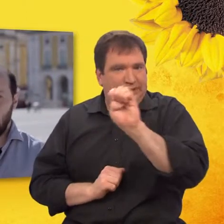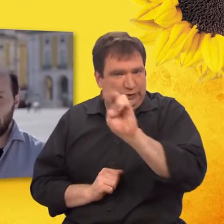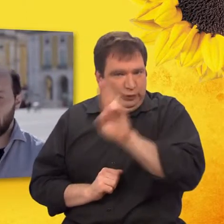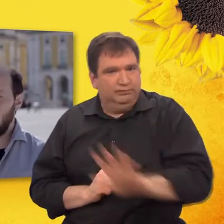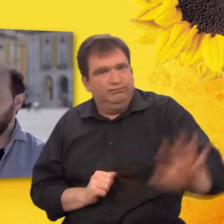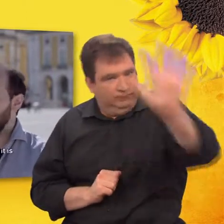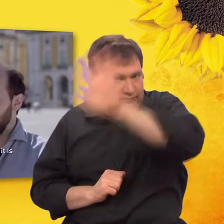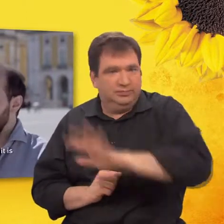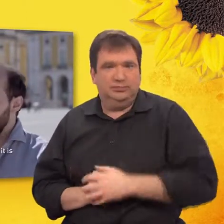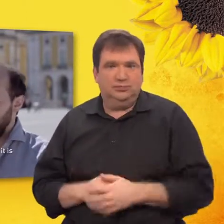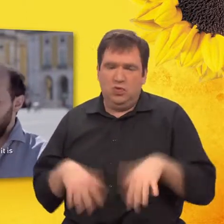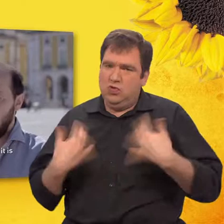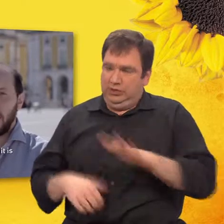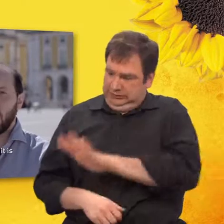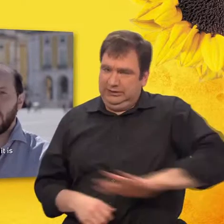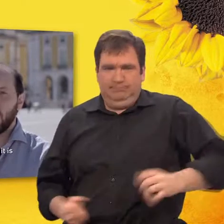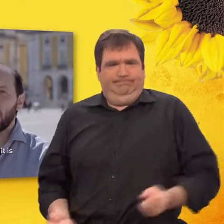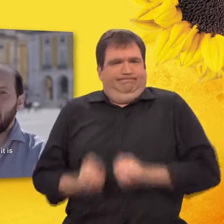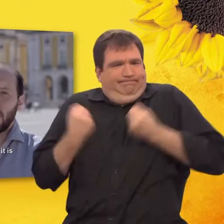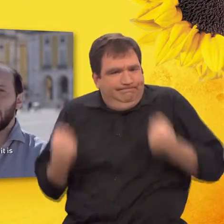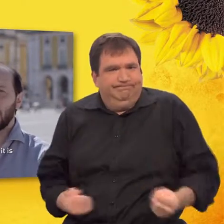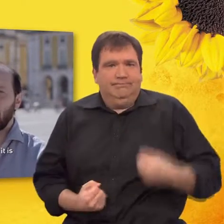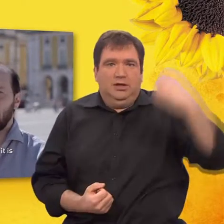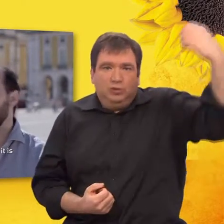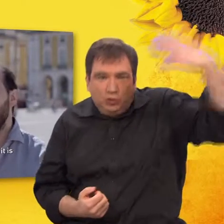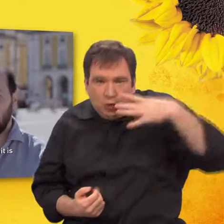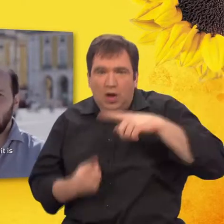por toda a União Europeia, porque é muito forte